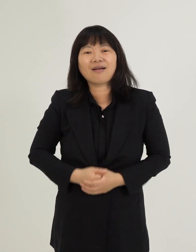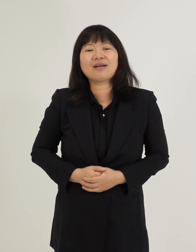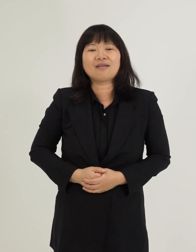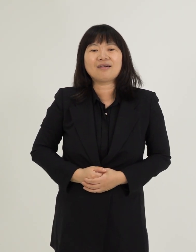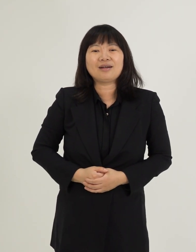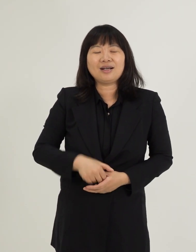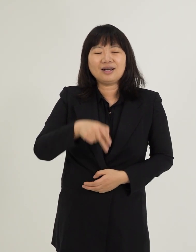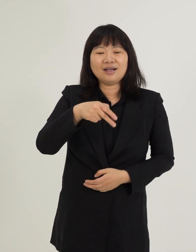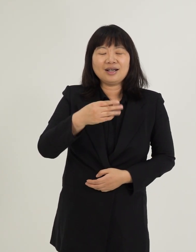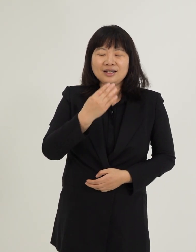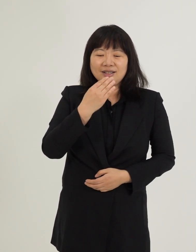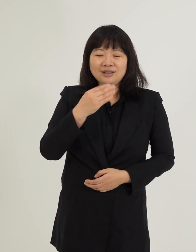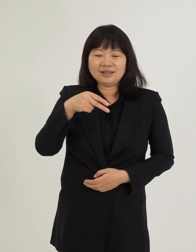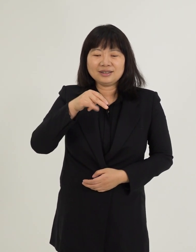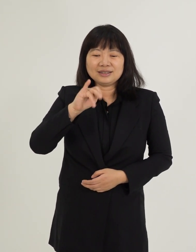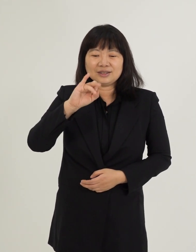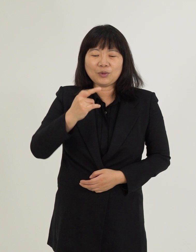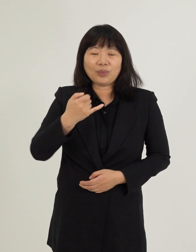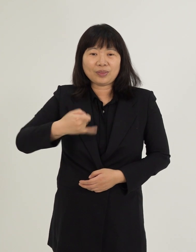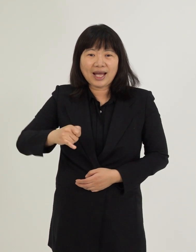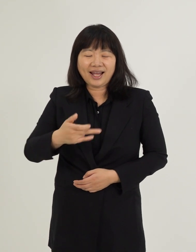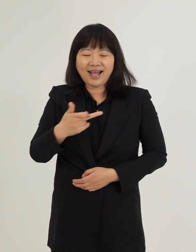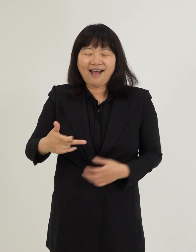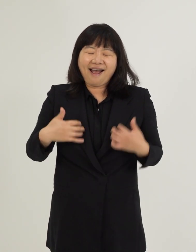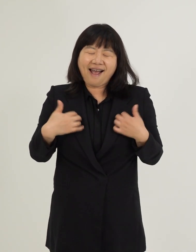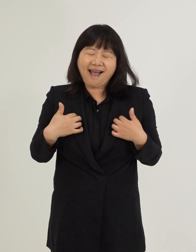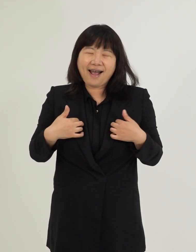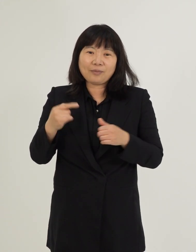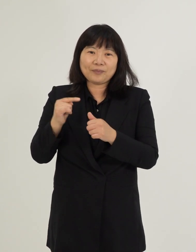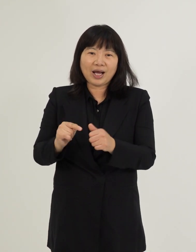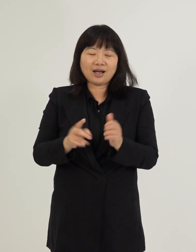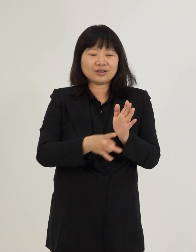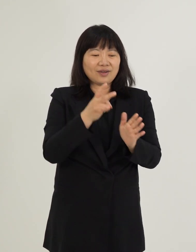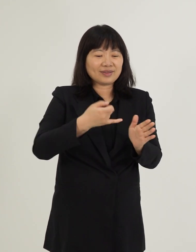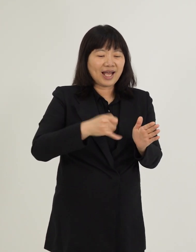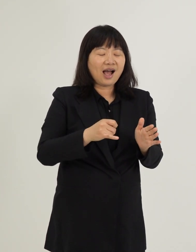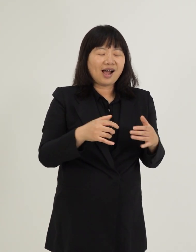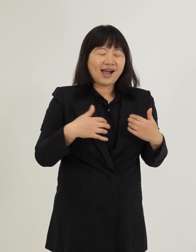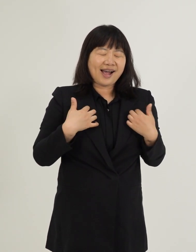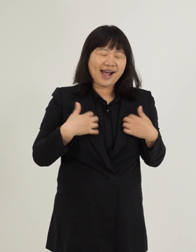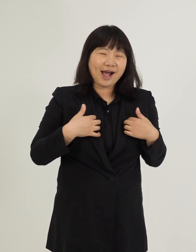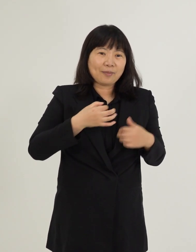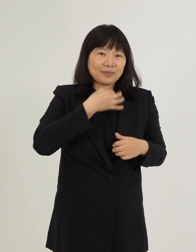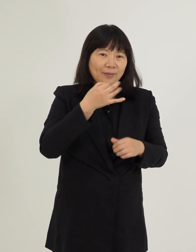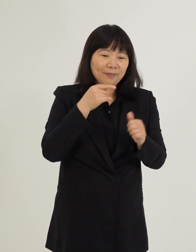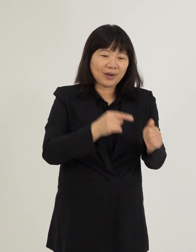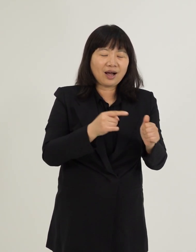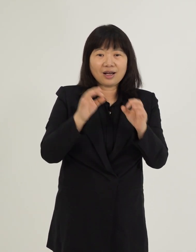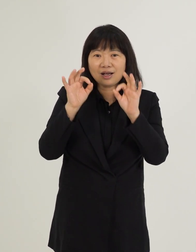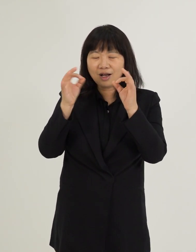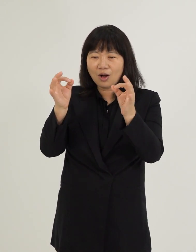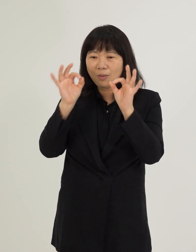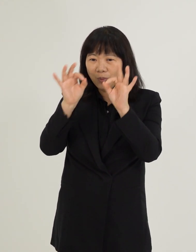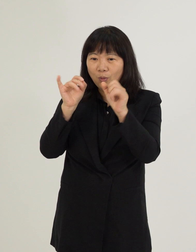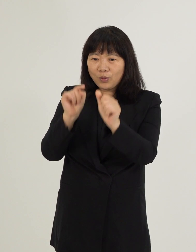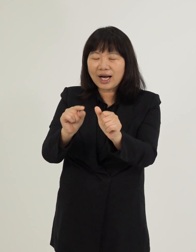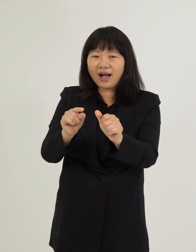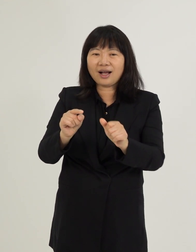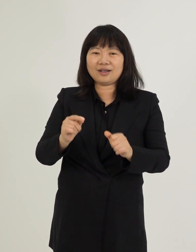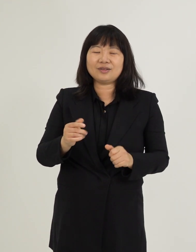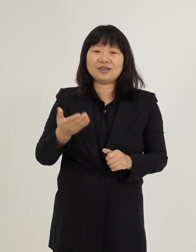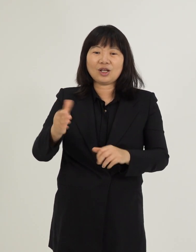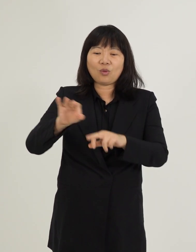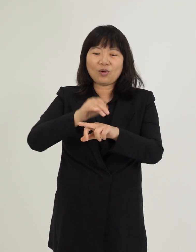시작. 시온에 따라 크게 기뻐할지어다. 예루살렘에 따라 즐거이 부를지어다. 보라, 내 왕이 내게